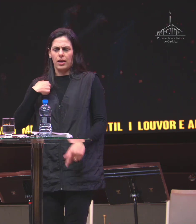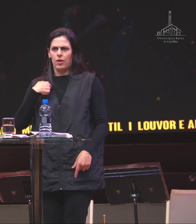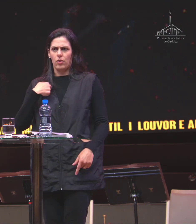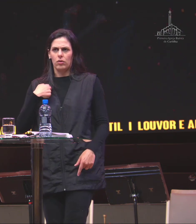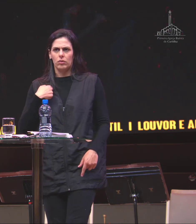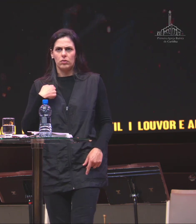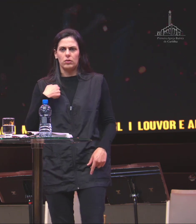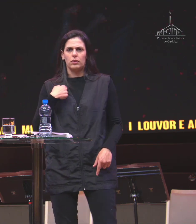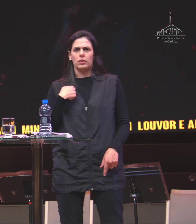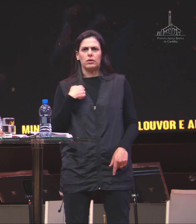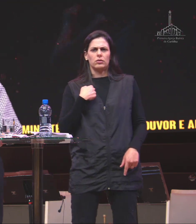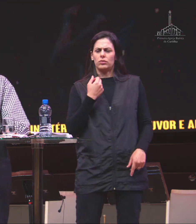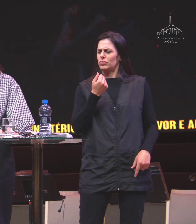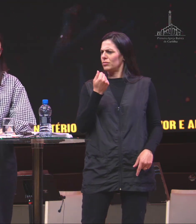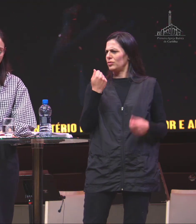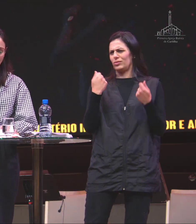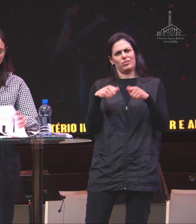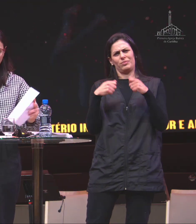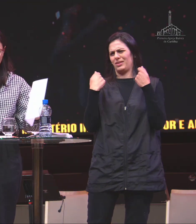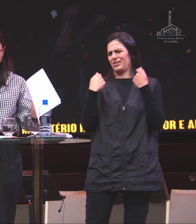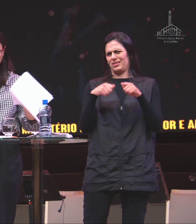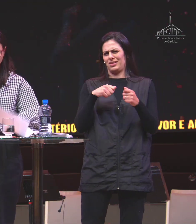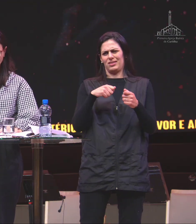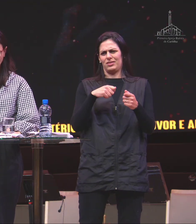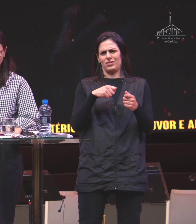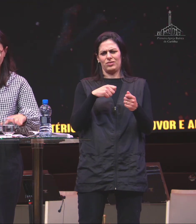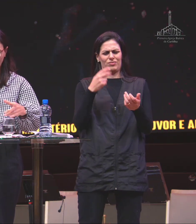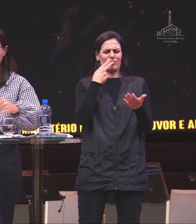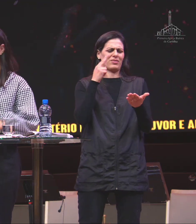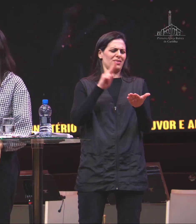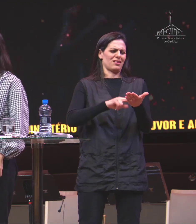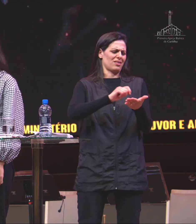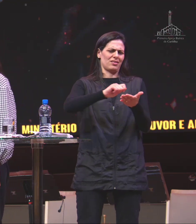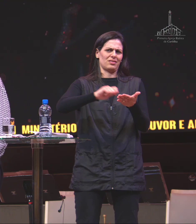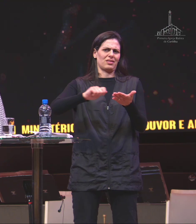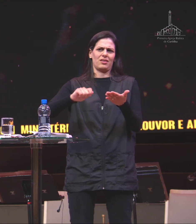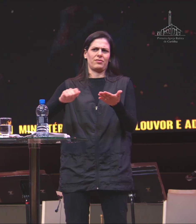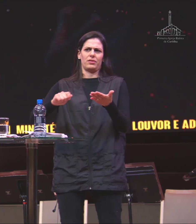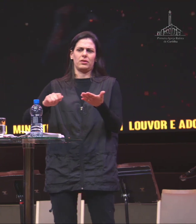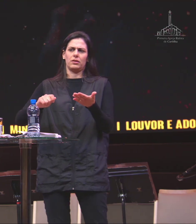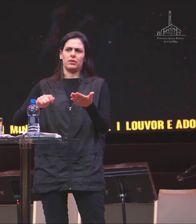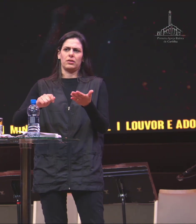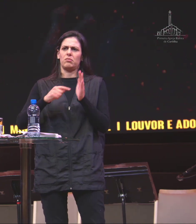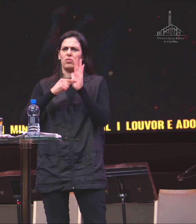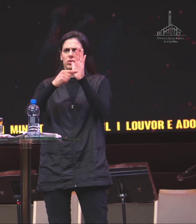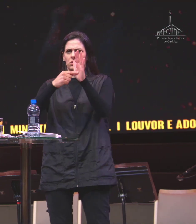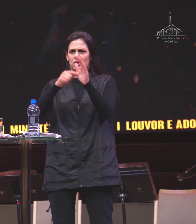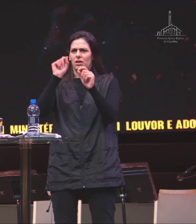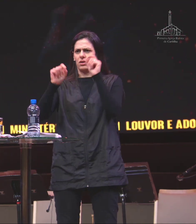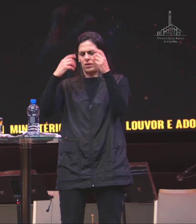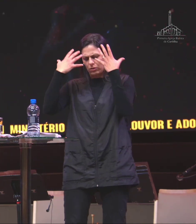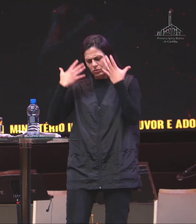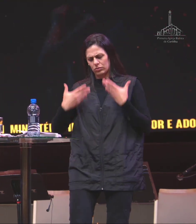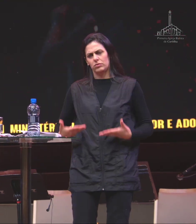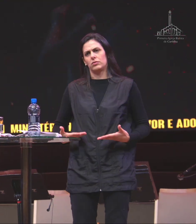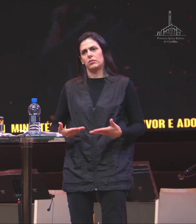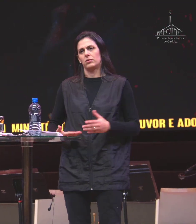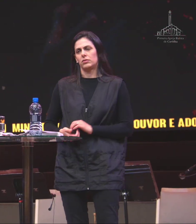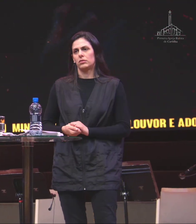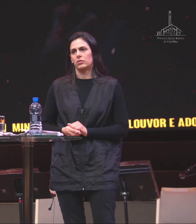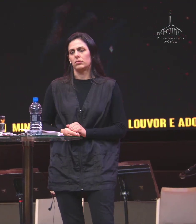Onde tem pessoas tem problema? Não, mas onde tem pessoas tem coisas boas também, né, pessoal? Então, Paulo